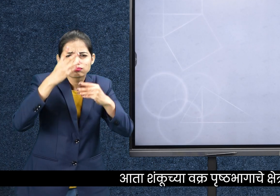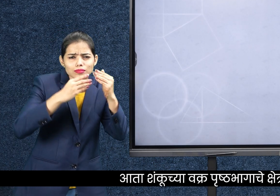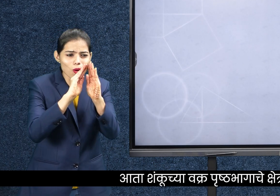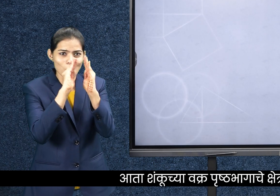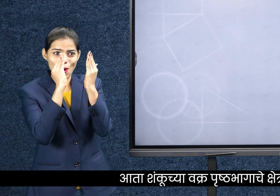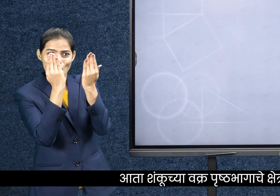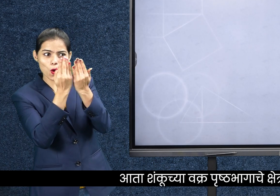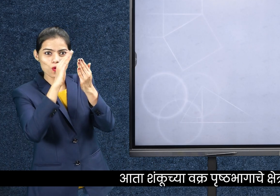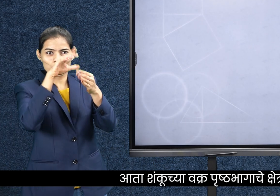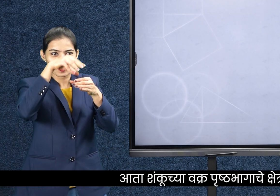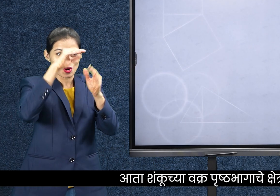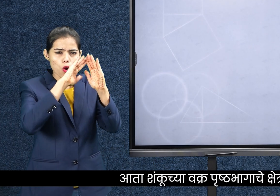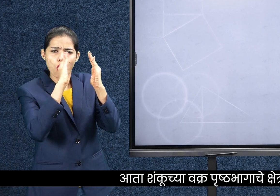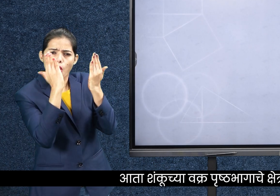वक्र पृष्ठभागाचे क्षेत्रफळ काढा.